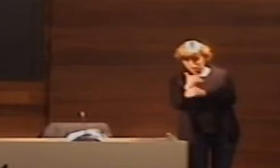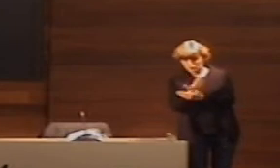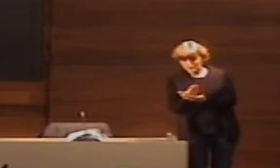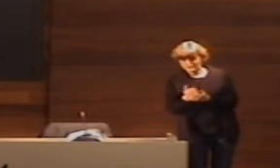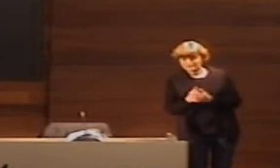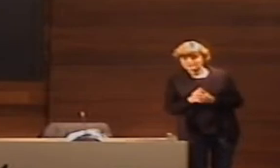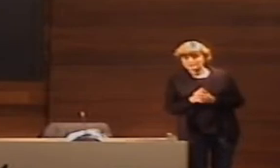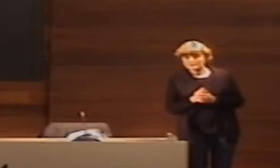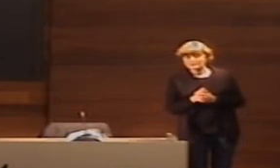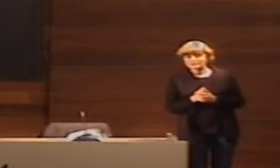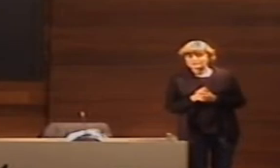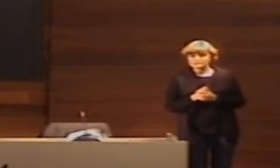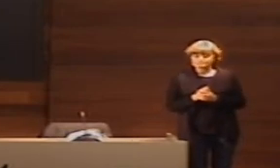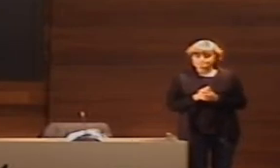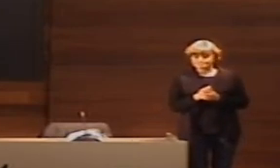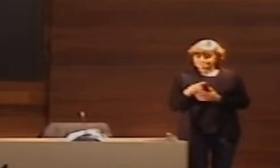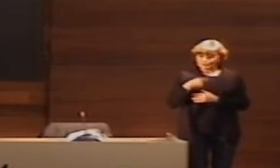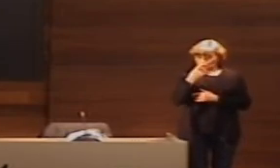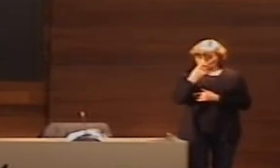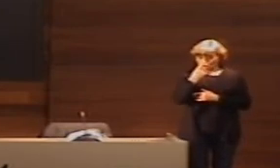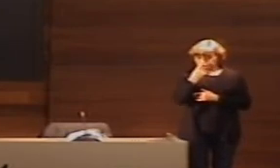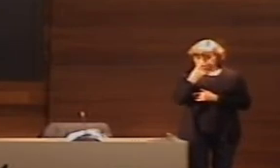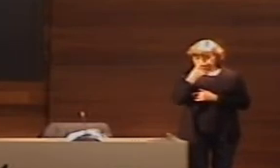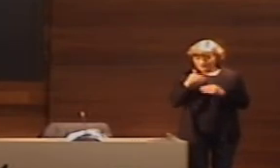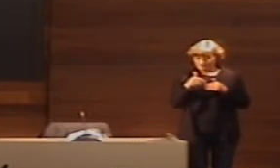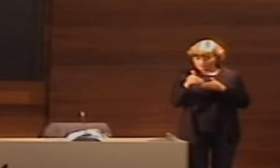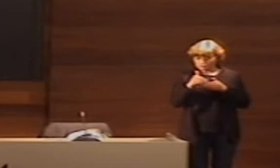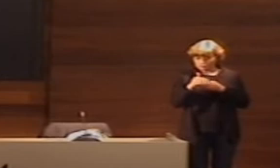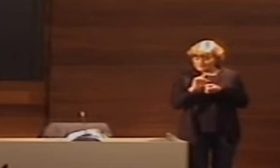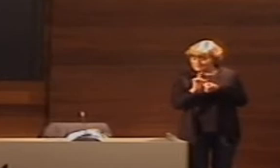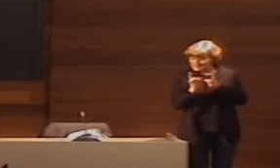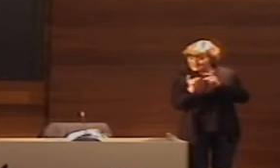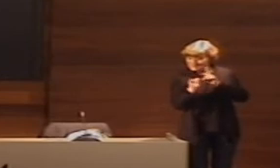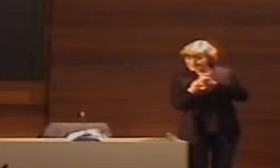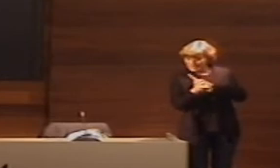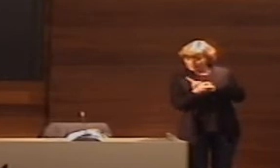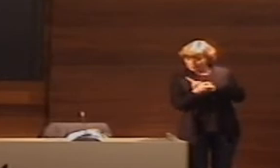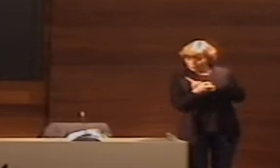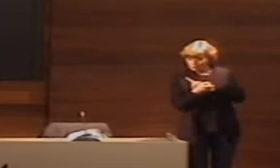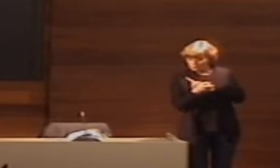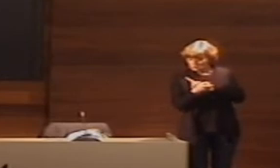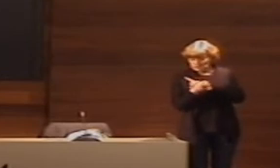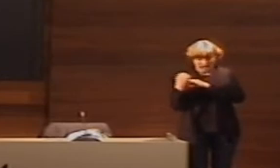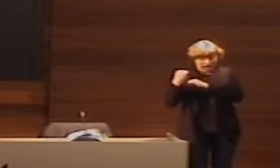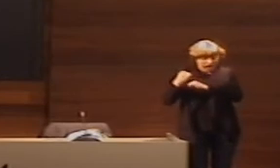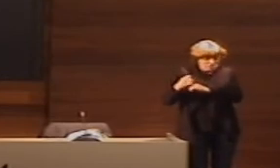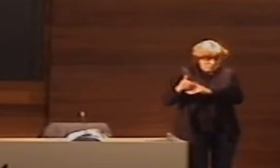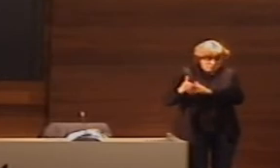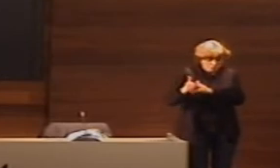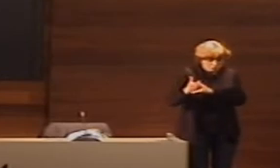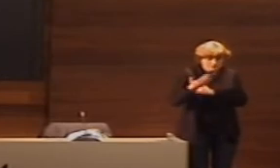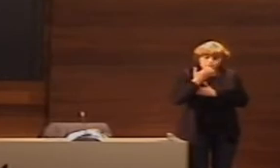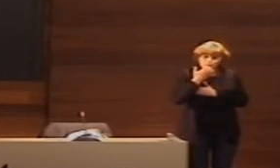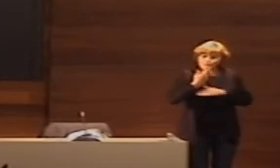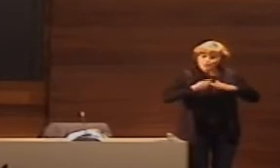En particular, creo que uno de los cambios que se va a ver en puntos limpios en los próximos años, en Vitoria